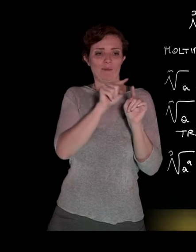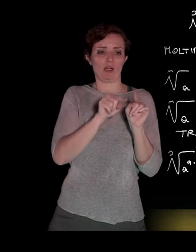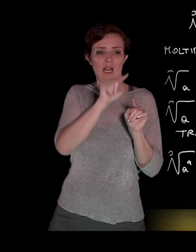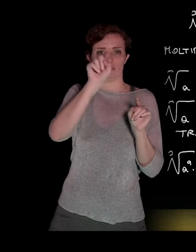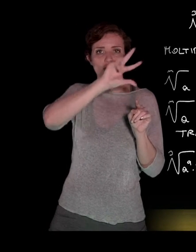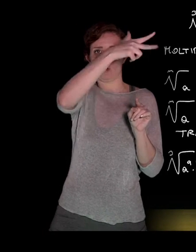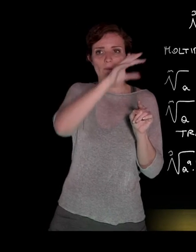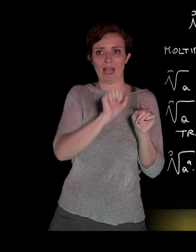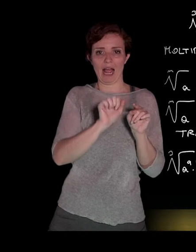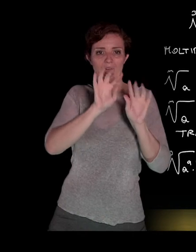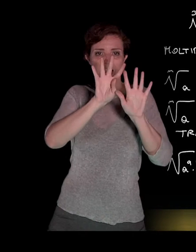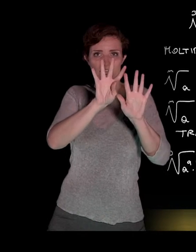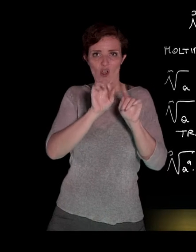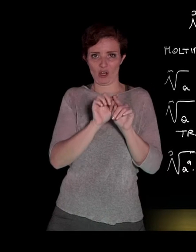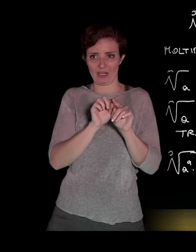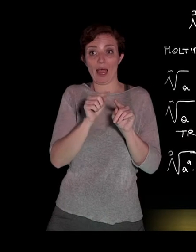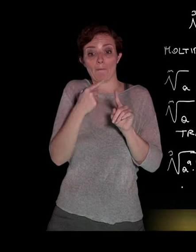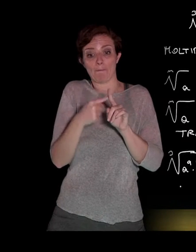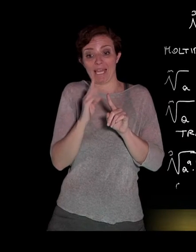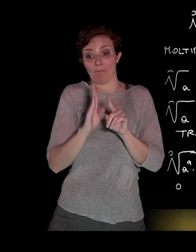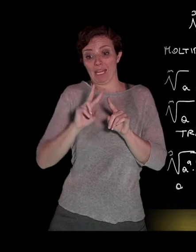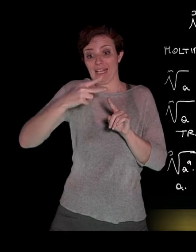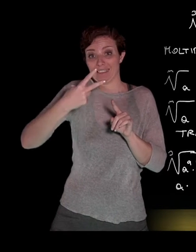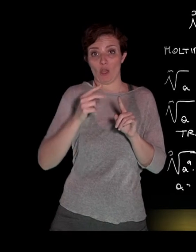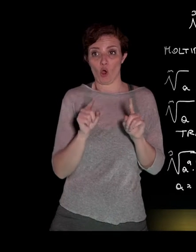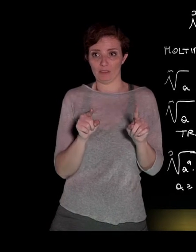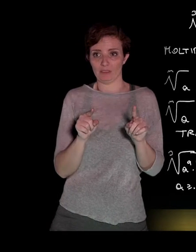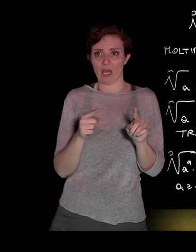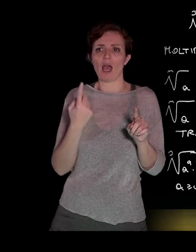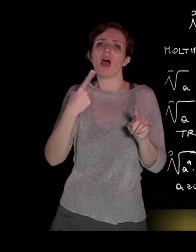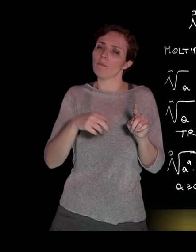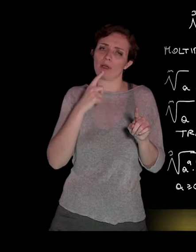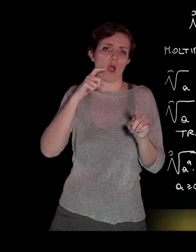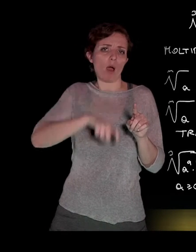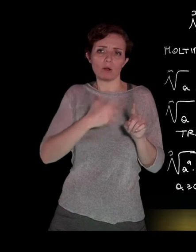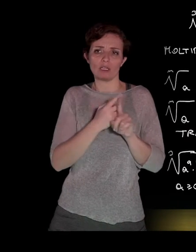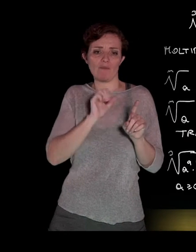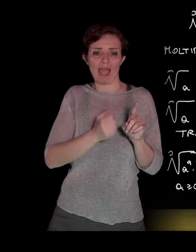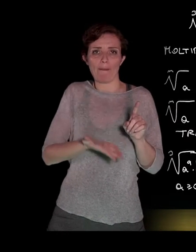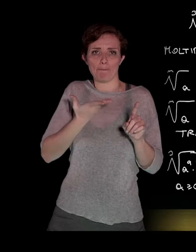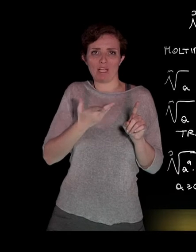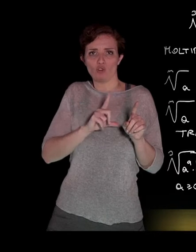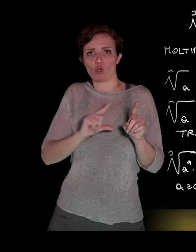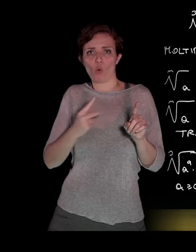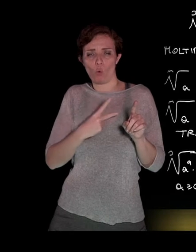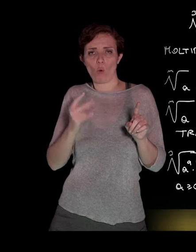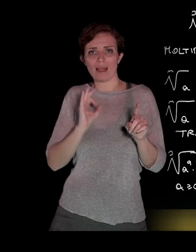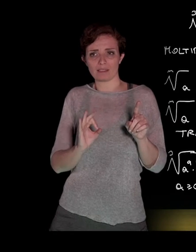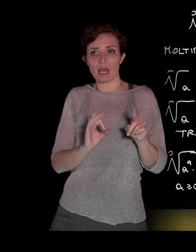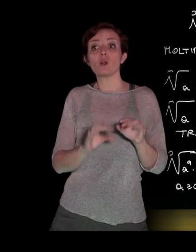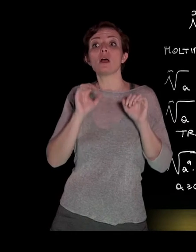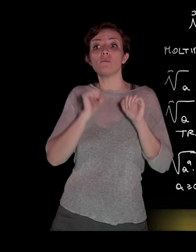per b alla seconda questa definibile soltanto che ha maggiore uguale di zero è possibile trasportare